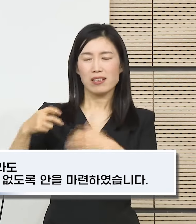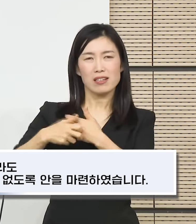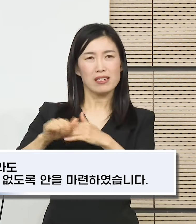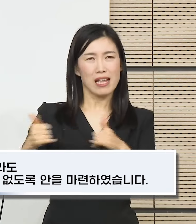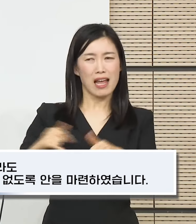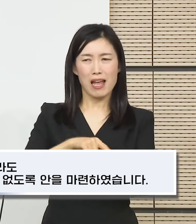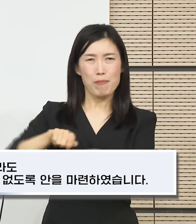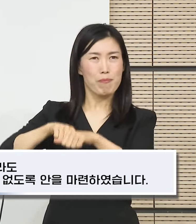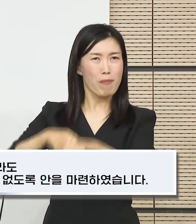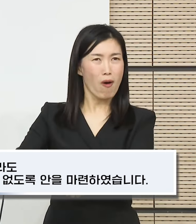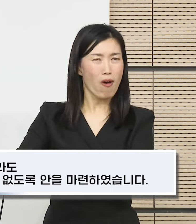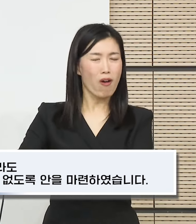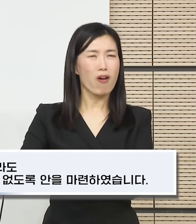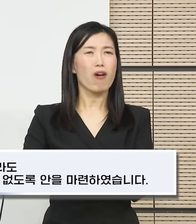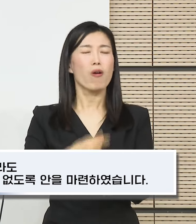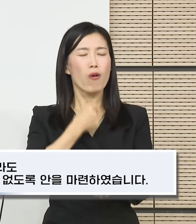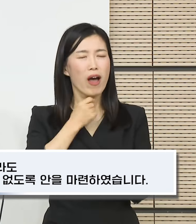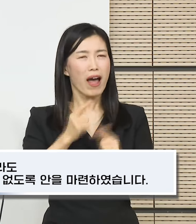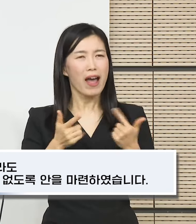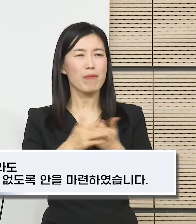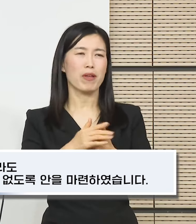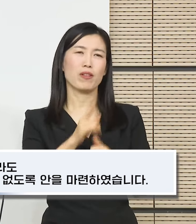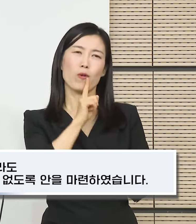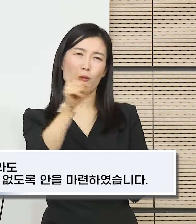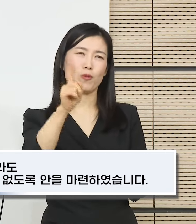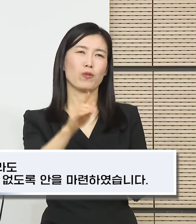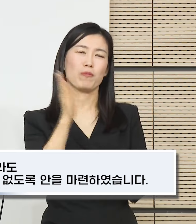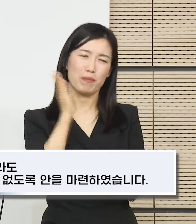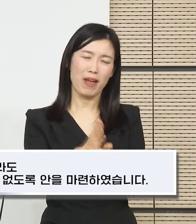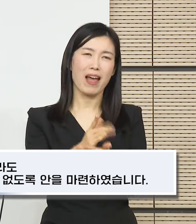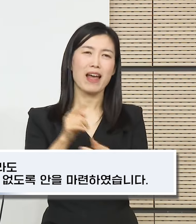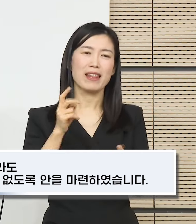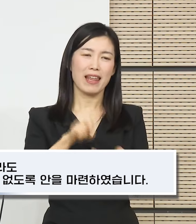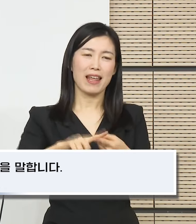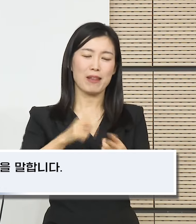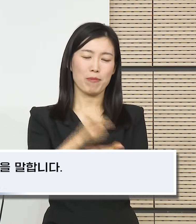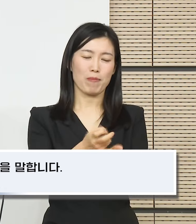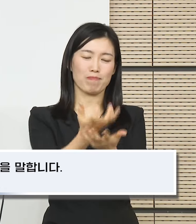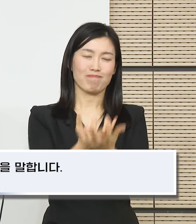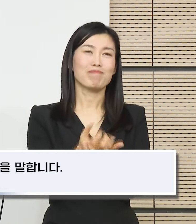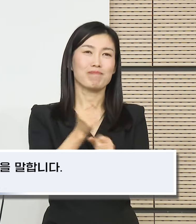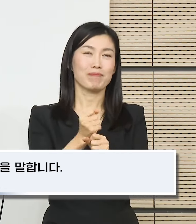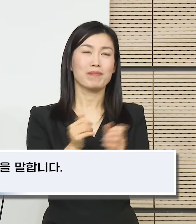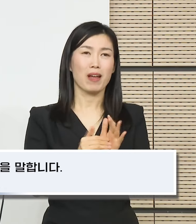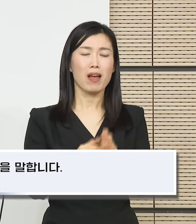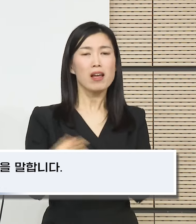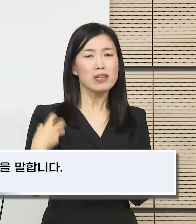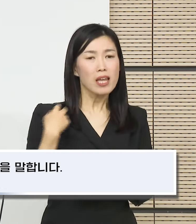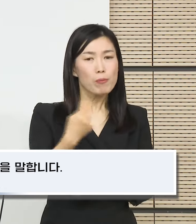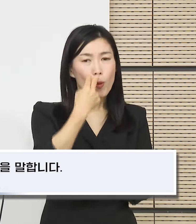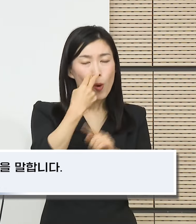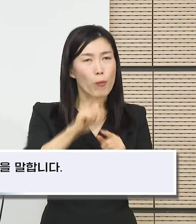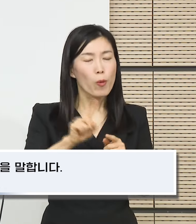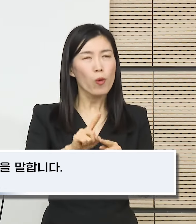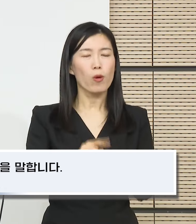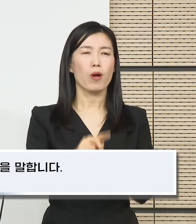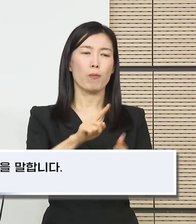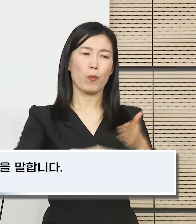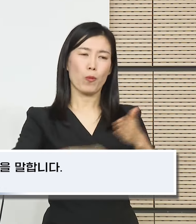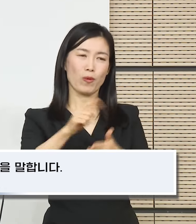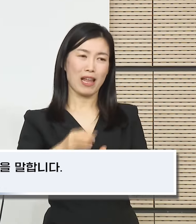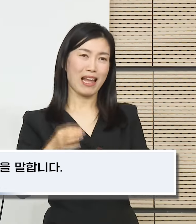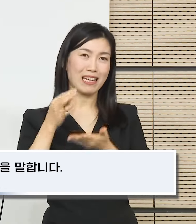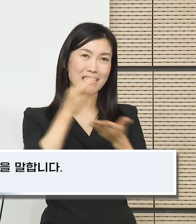않으면 공소를 제기할 수 없도록 안을 마련하였습니다. 책임보험 공제란 보상 한도가 정해져